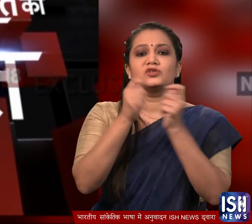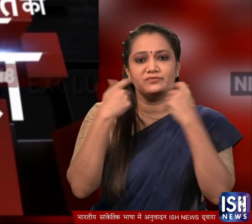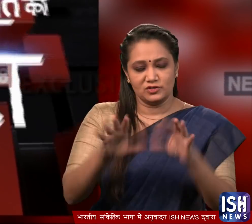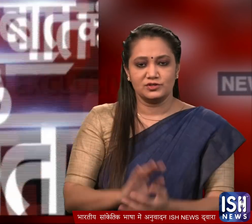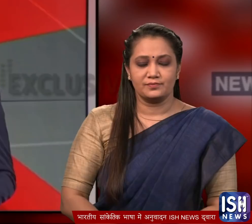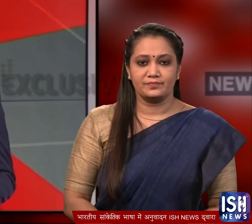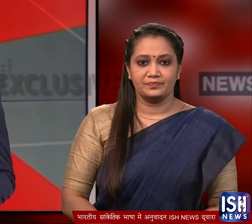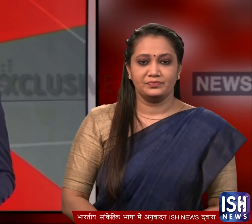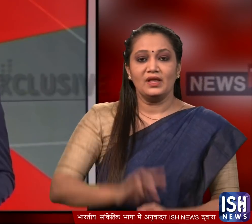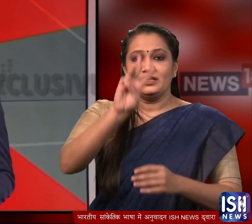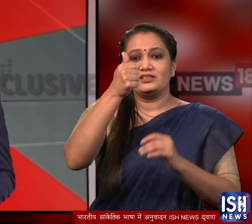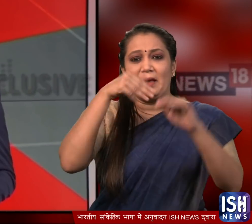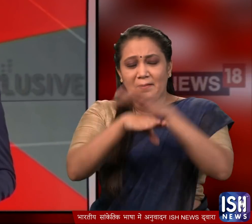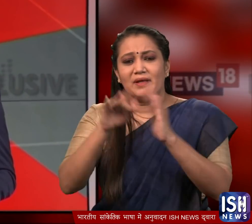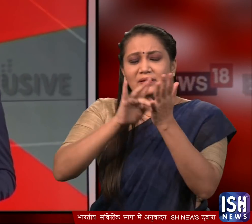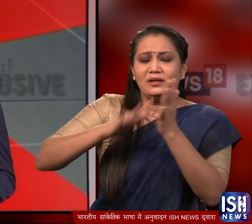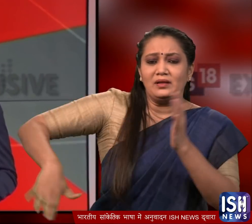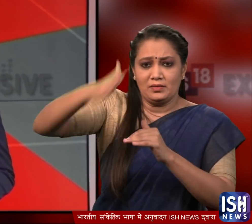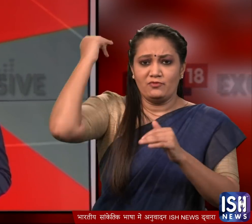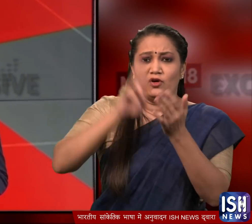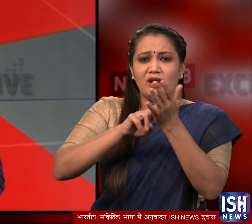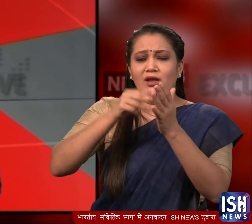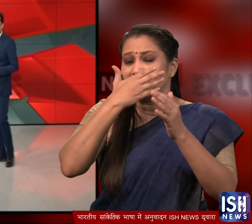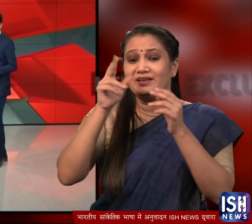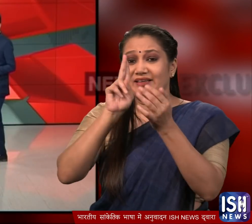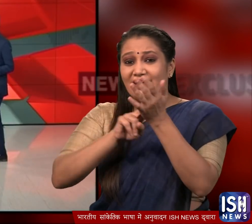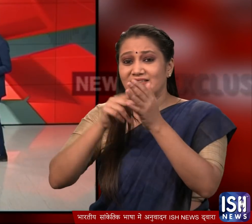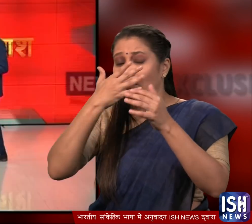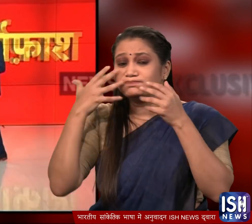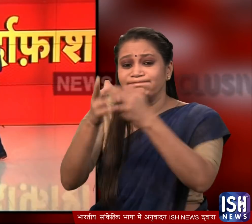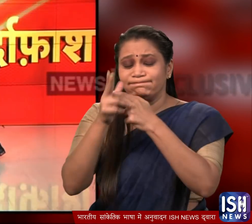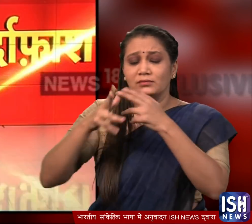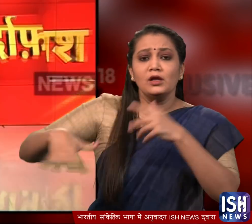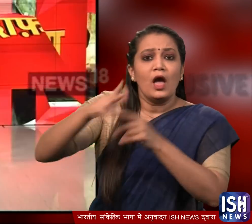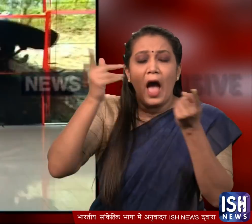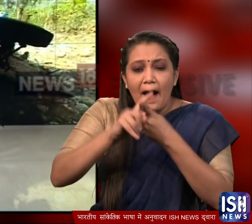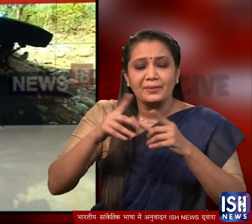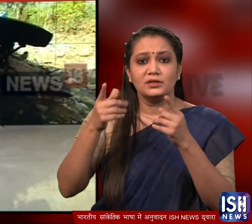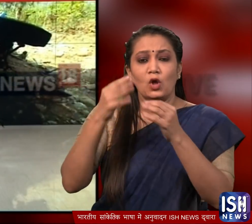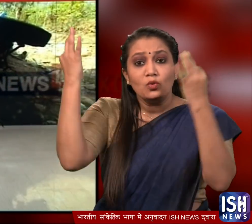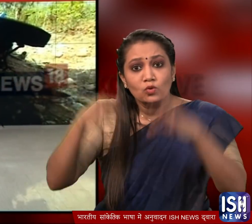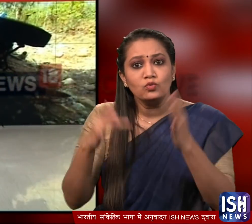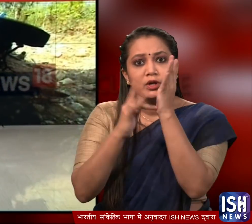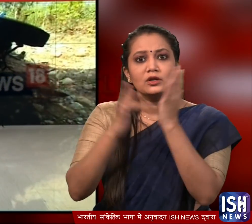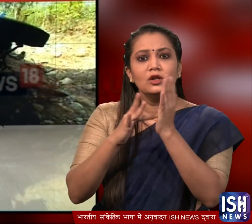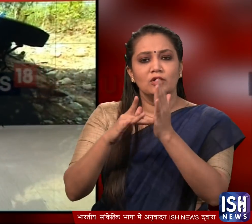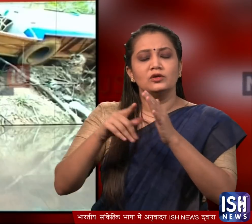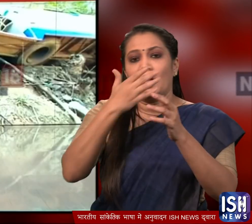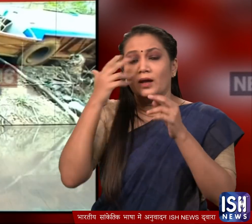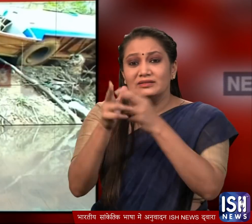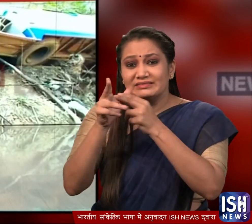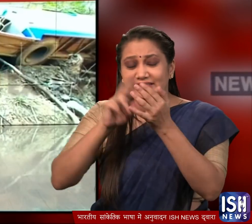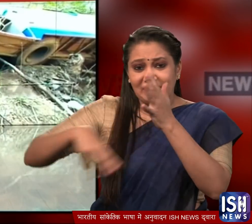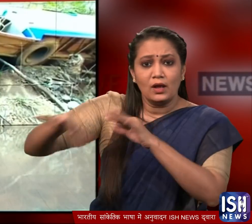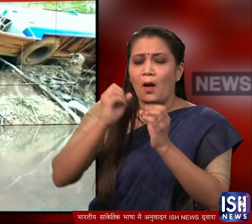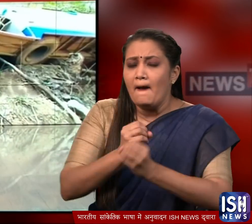पड़ा। छत्तीसगढ़ के नारायणपुर में एक दिन पहले हुए नक्सली हमले में बड़ी साजिश का पर्दाफाश हुआ, जिसमें पता चला कि नई तकनीक की वजह से